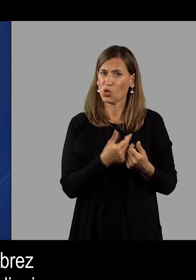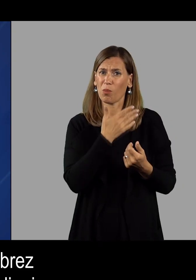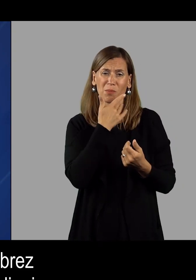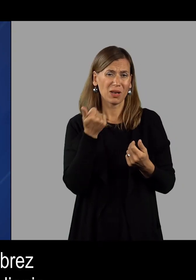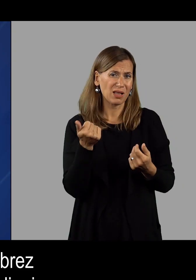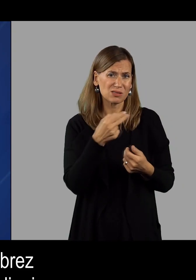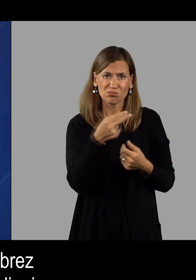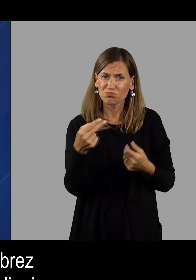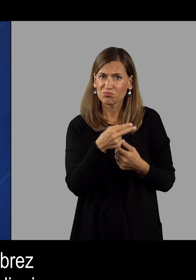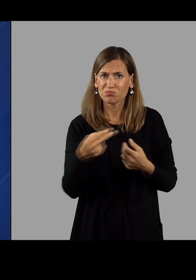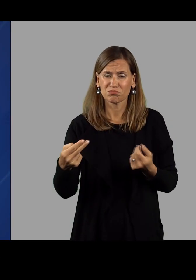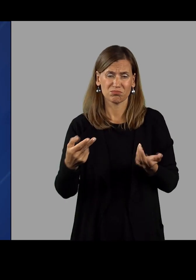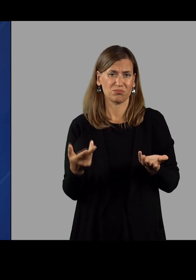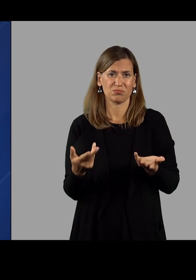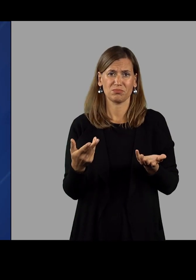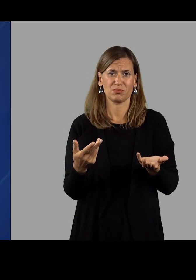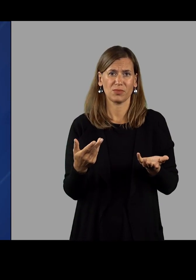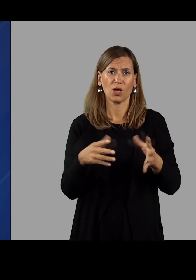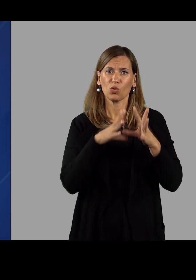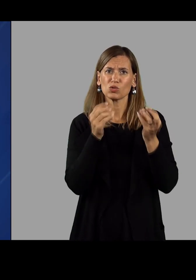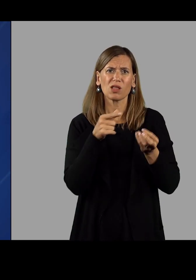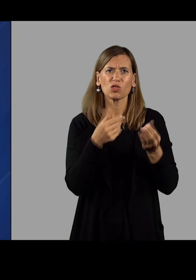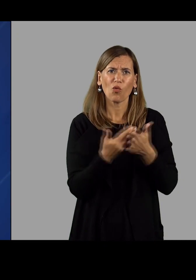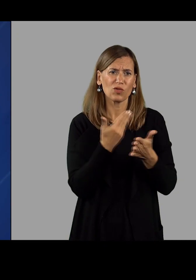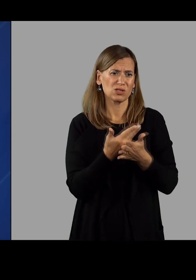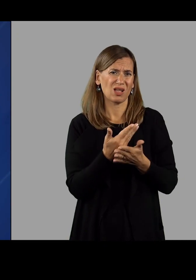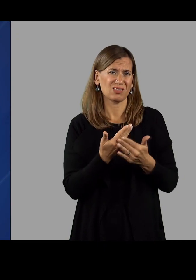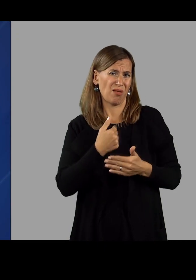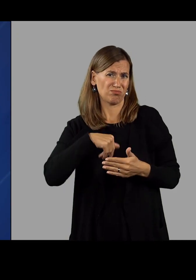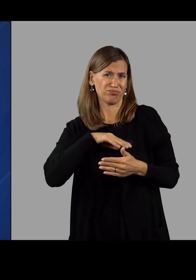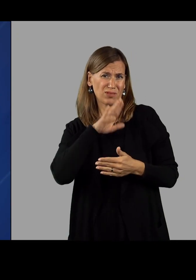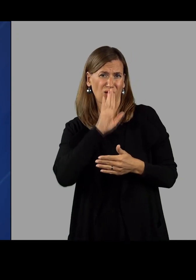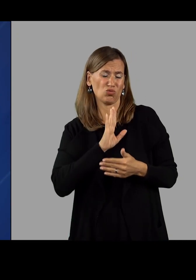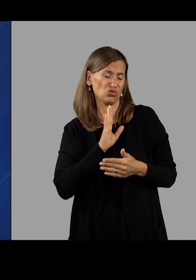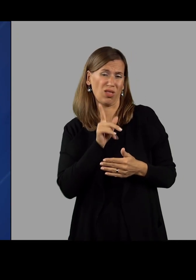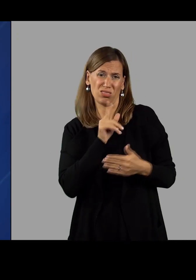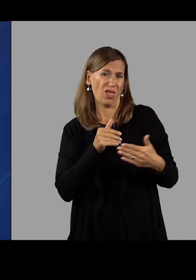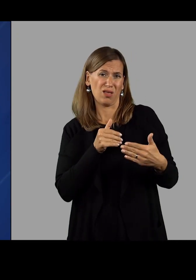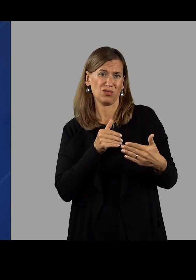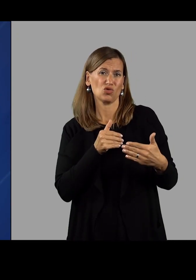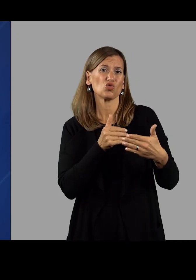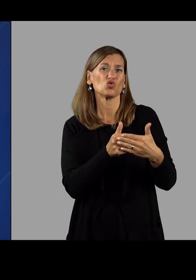brez podnaslavljanja in s tem so tudi vse te novice nam nedostopne.